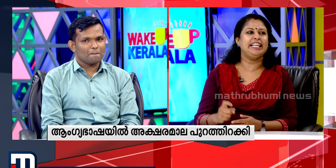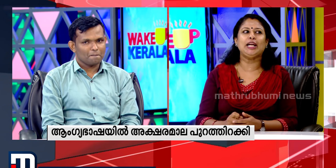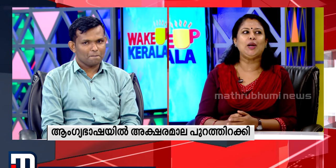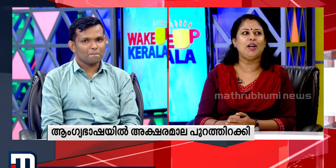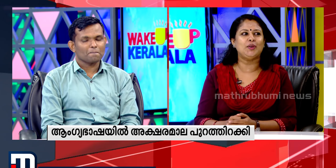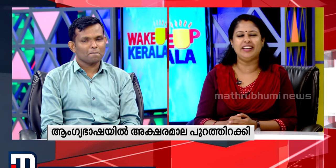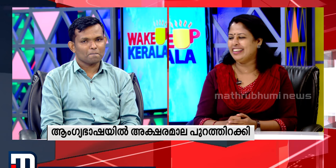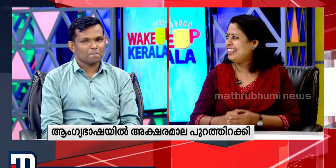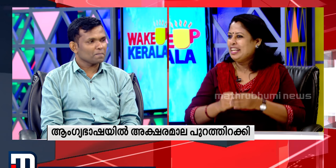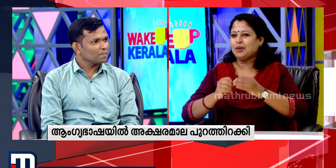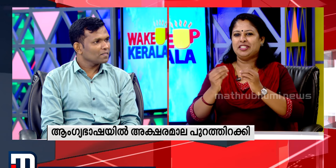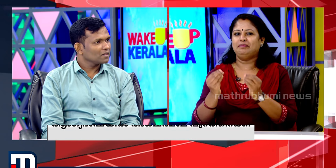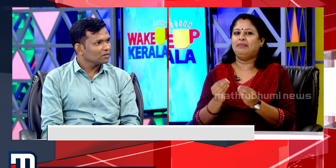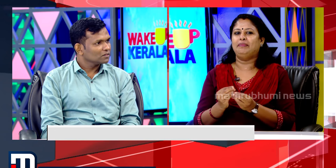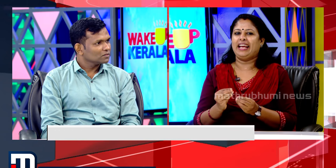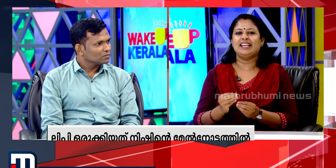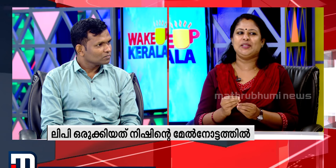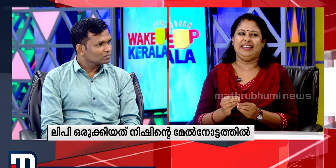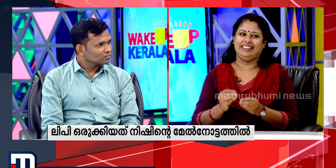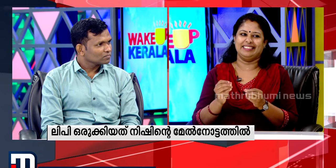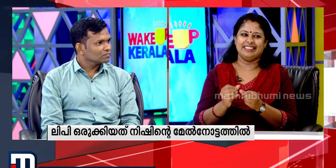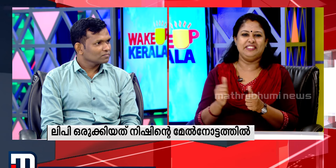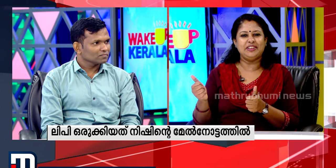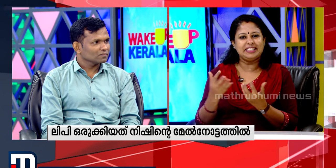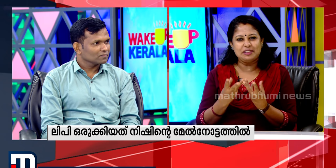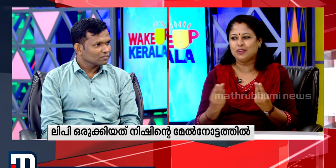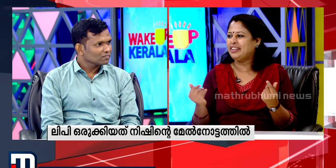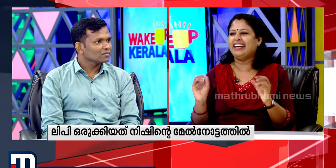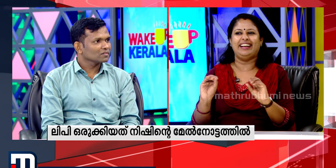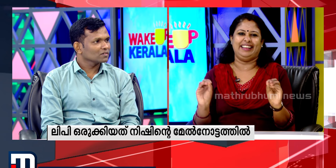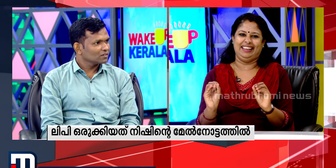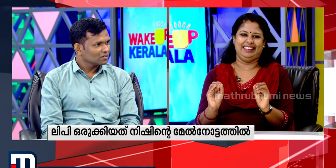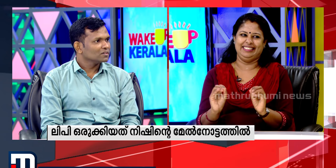നമുക്ക് ചിഹ്നങ്ങൾ ഉള്ളത് കൊണ്ട് കുറച്ച് പ്രയാസമാണ്